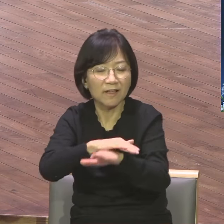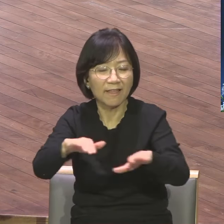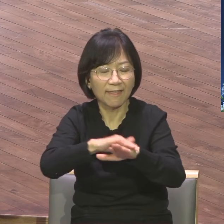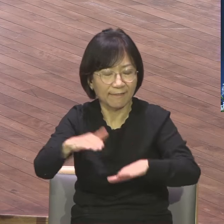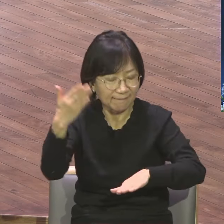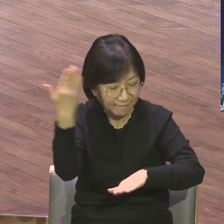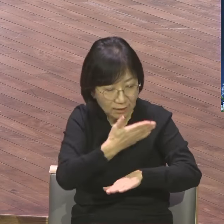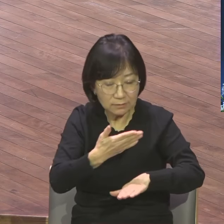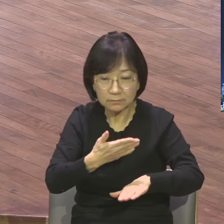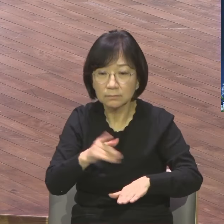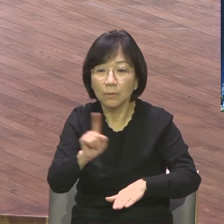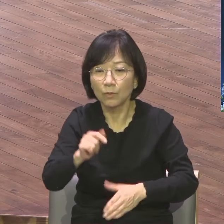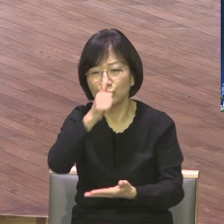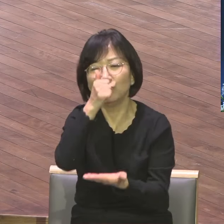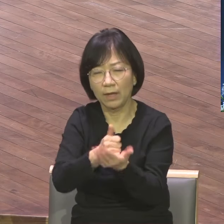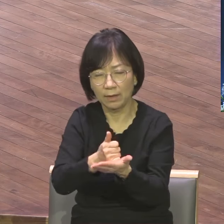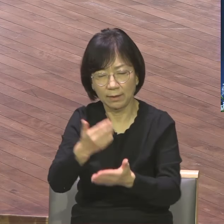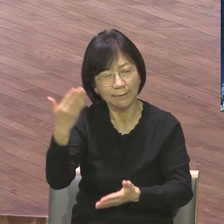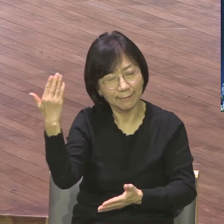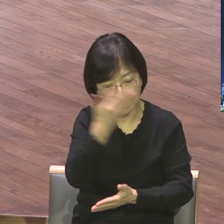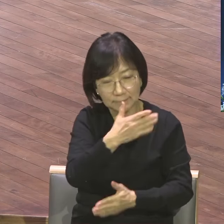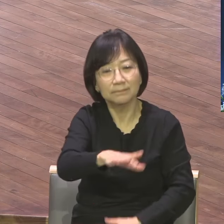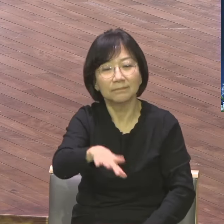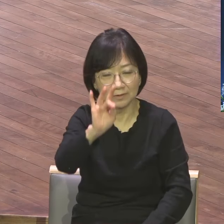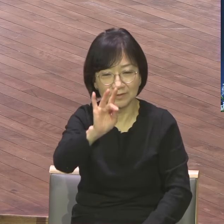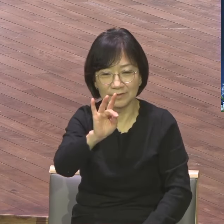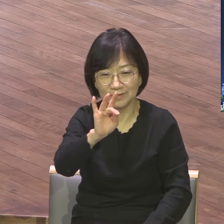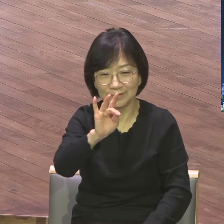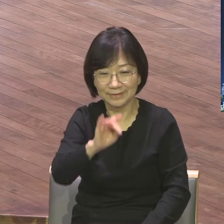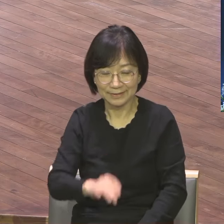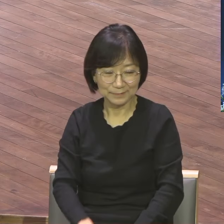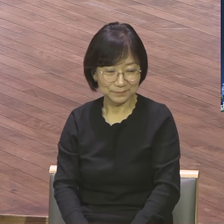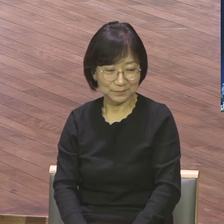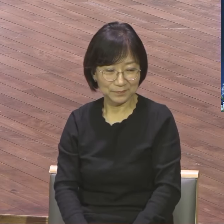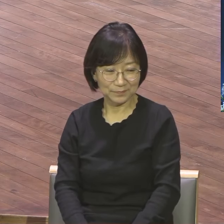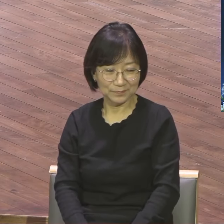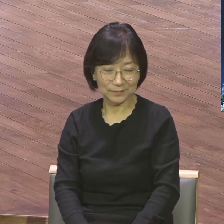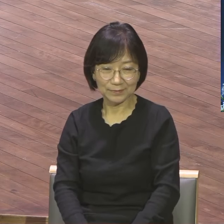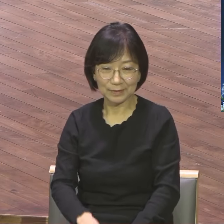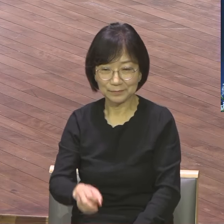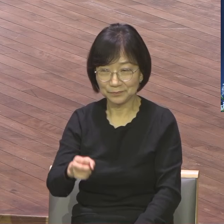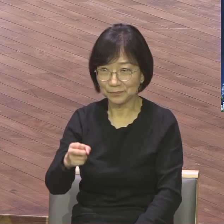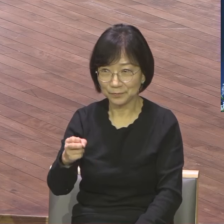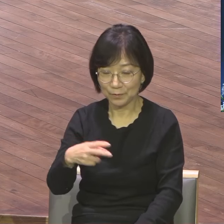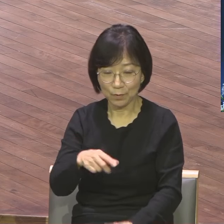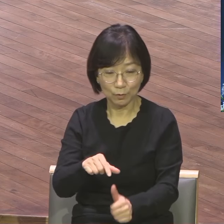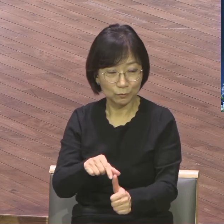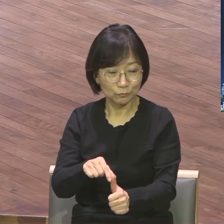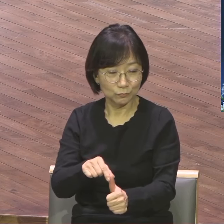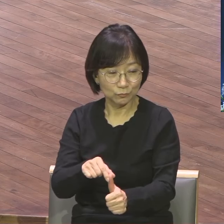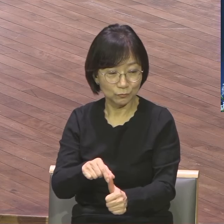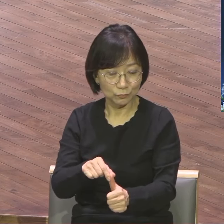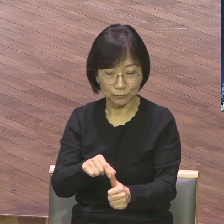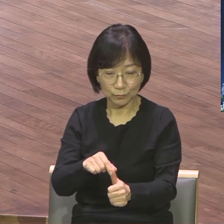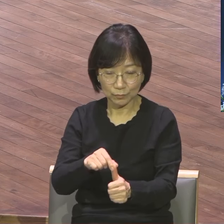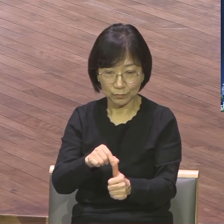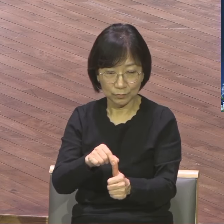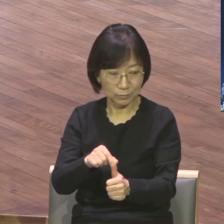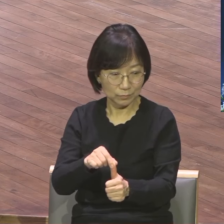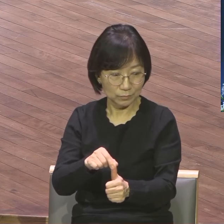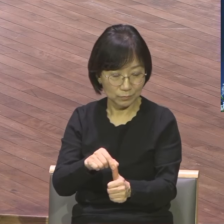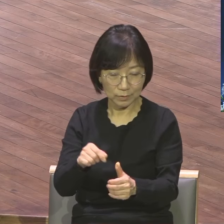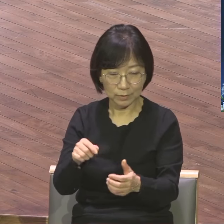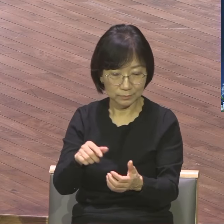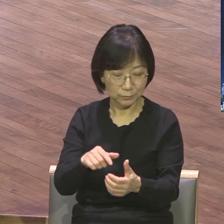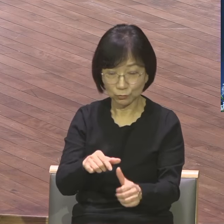죄를 사함받아야 돼요. 구원이 성립되기 위해서는 반드시 두 가지가 있어야 됩니다. 첫 번째는 죄인이 있어야